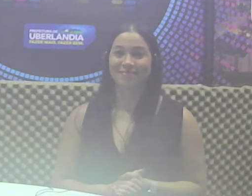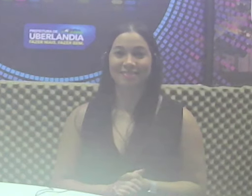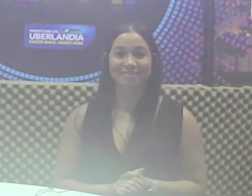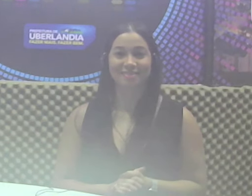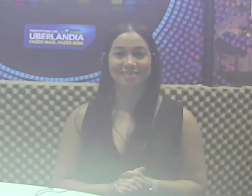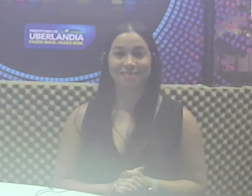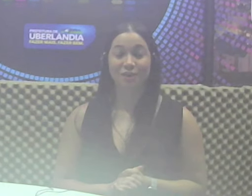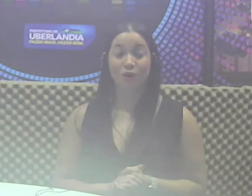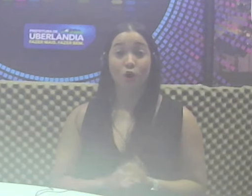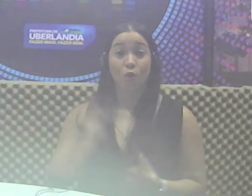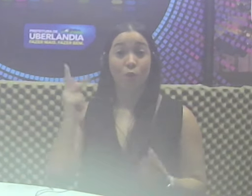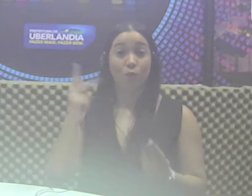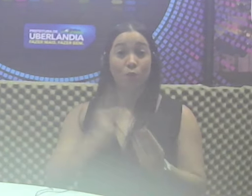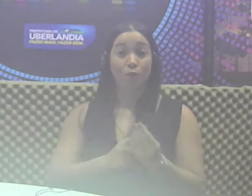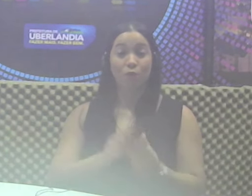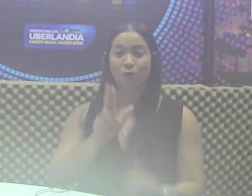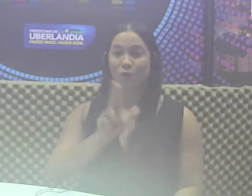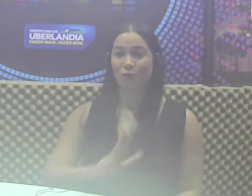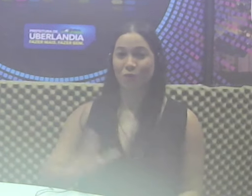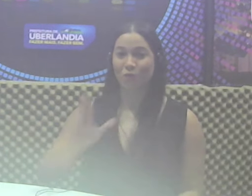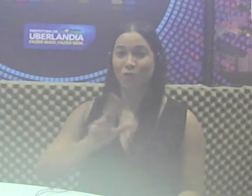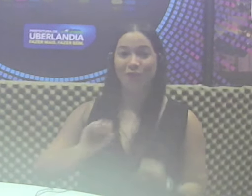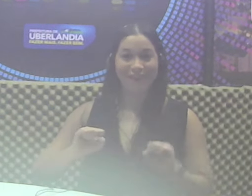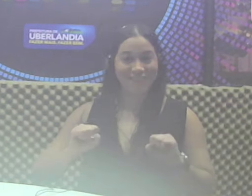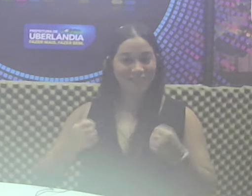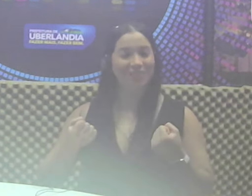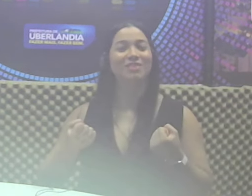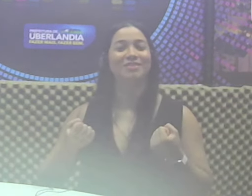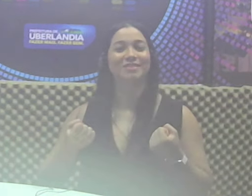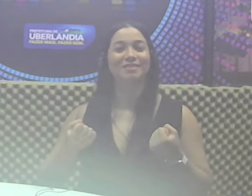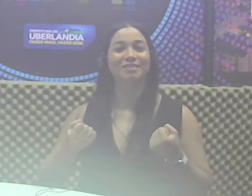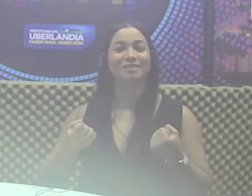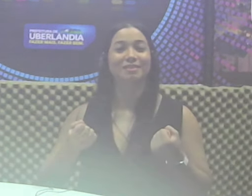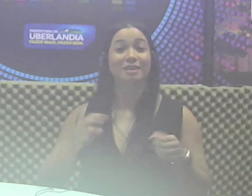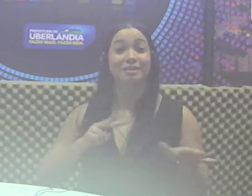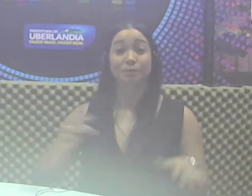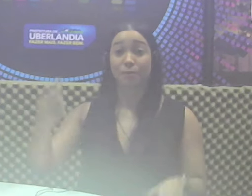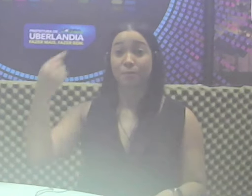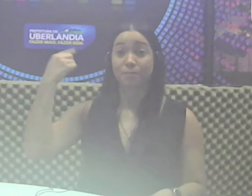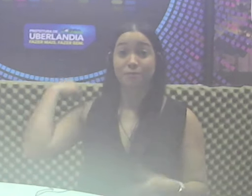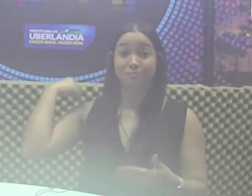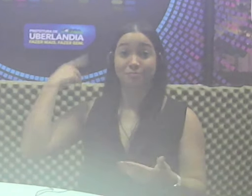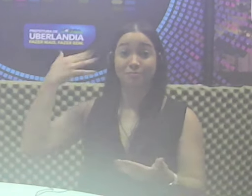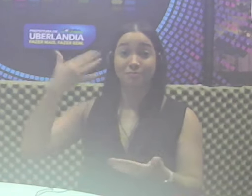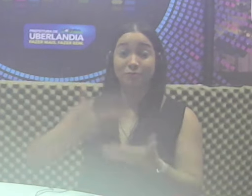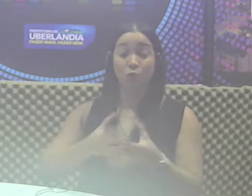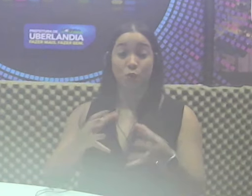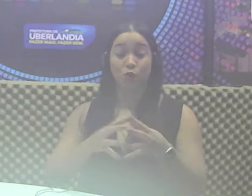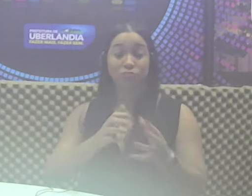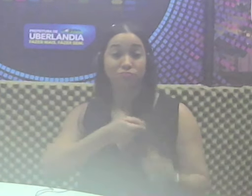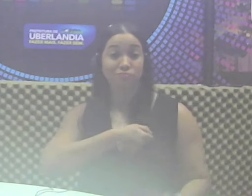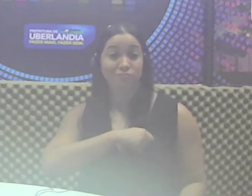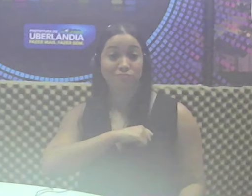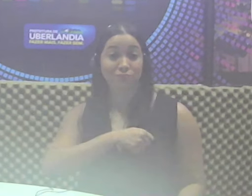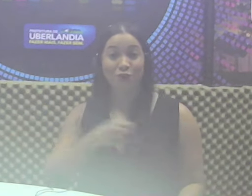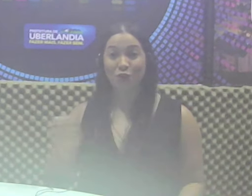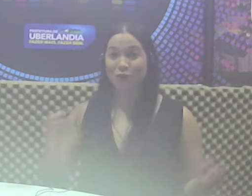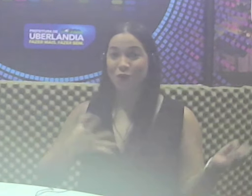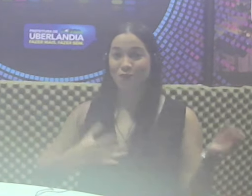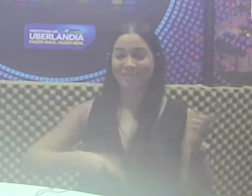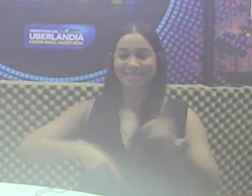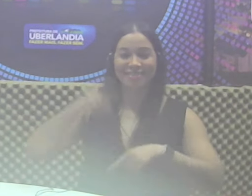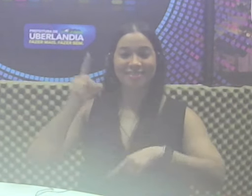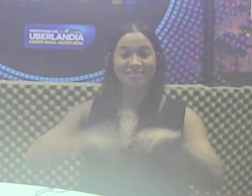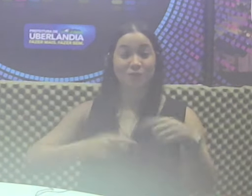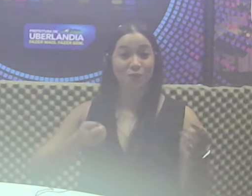O PROCON Uberlândia acaba de ganhar reforço. Desde a última semana, a equipe de fiscalização conta com novos